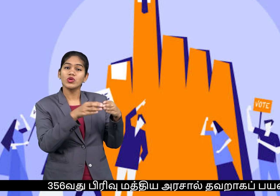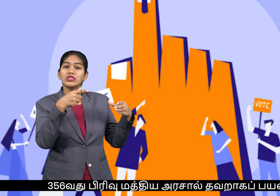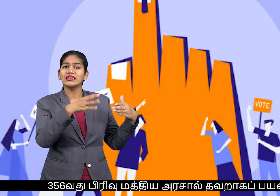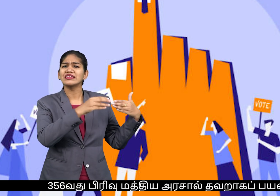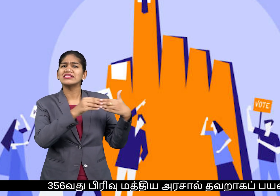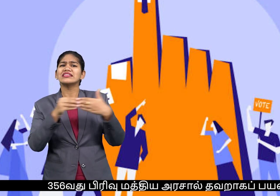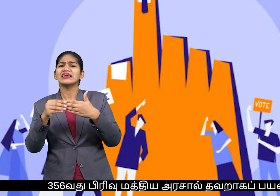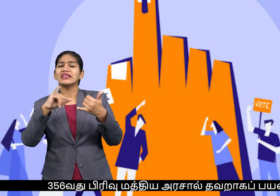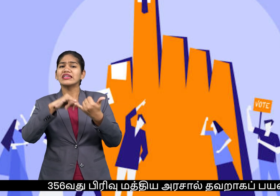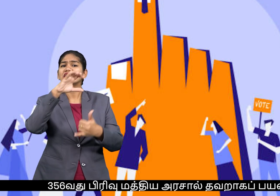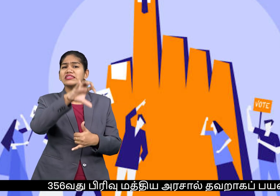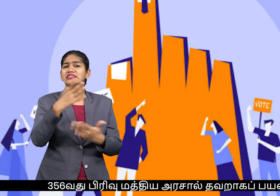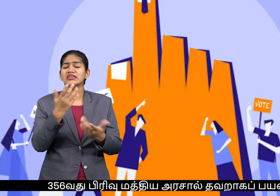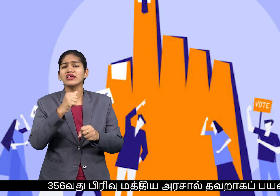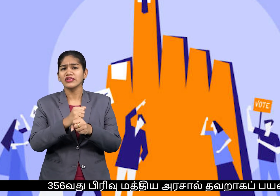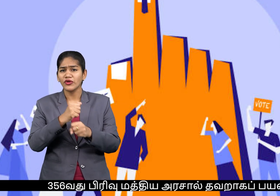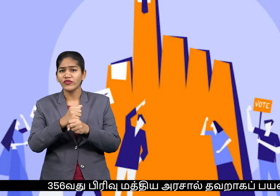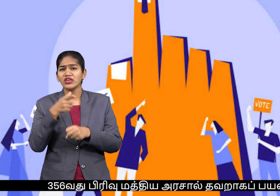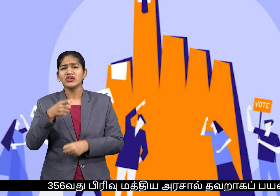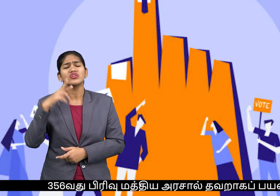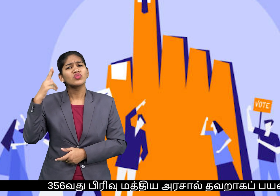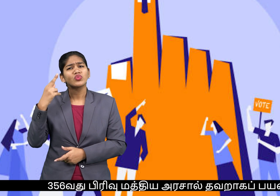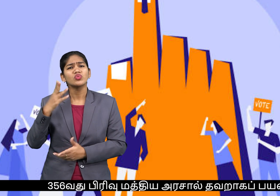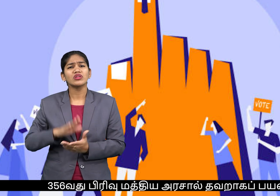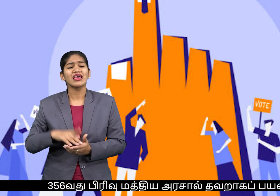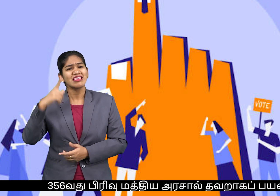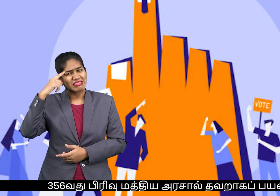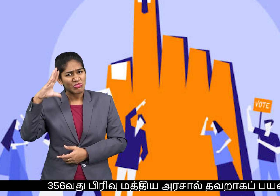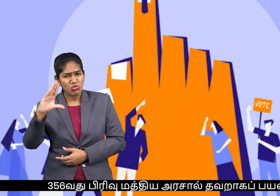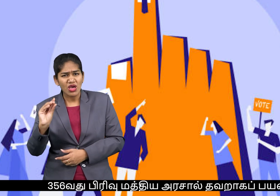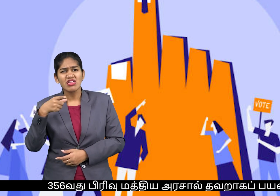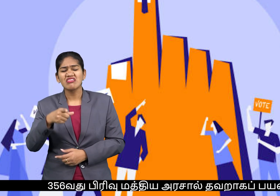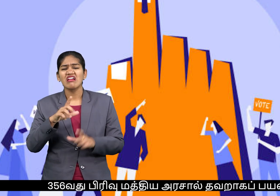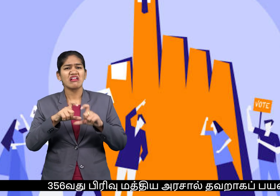356வது பிரிவு மத்திய அரசால் தவறாக பயன்படுத்தப்பட்டுள்ளது.